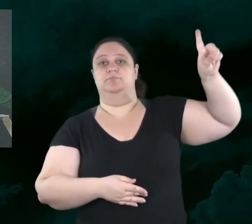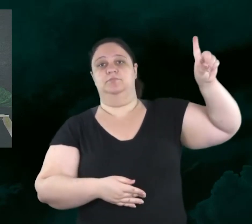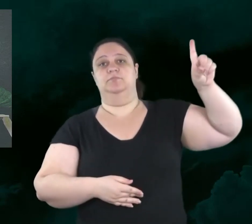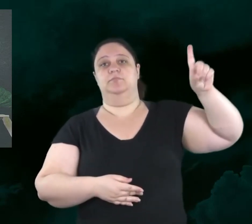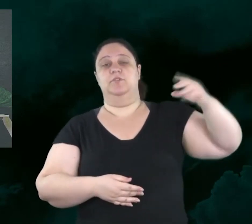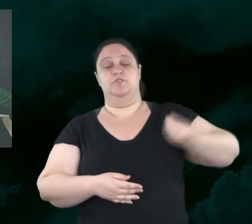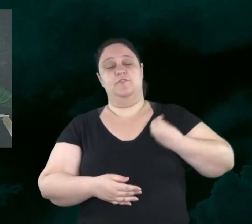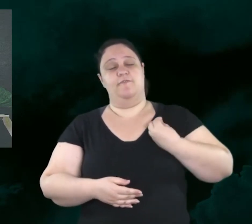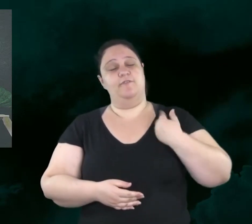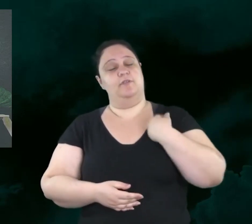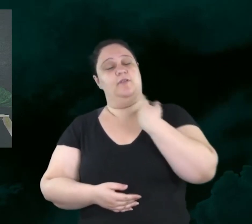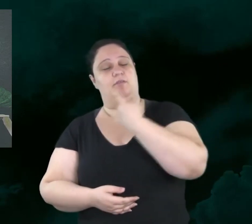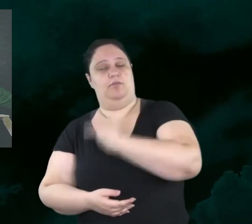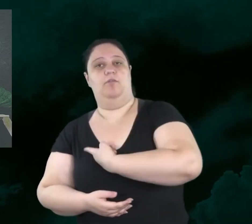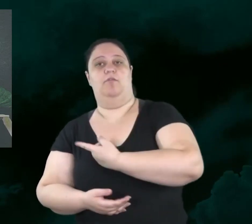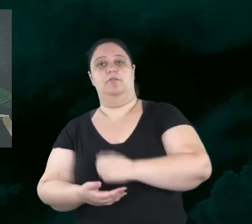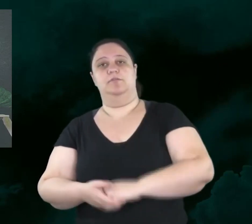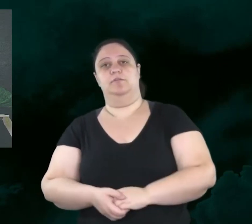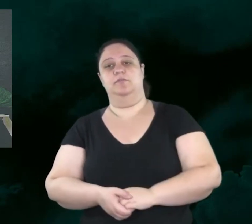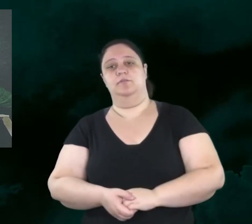vida da igreja, e Deus